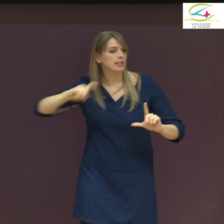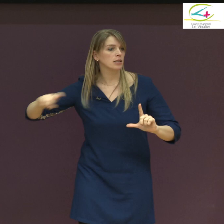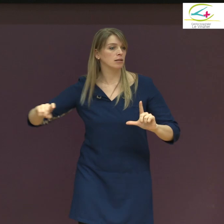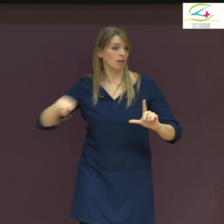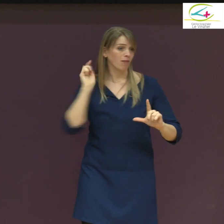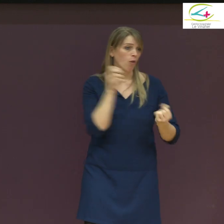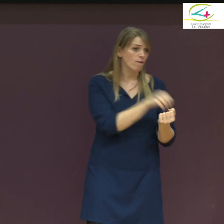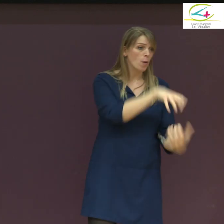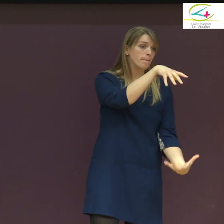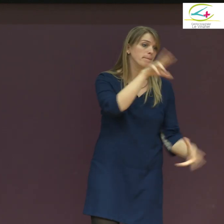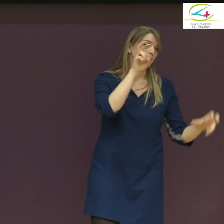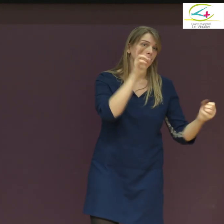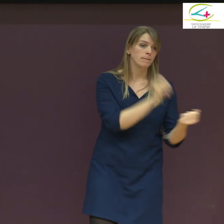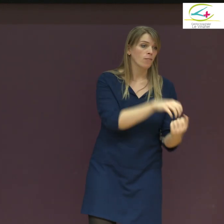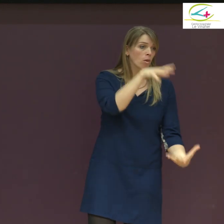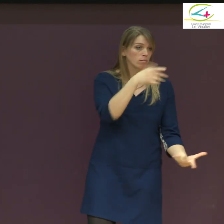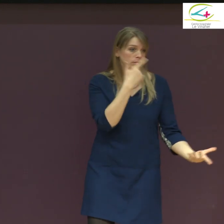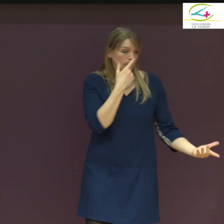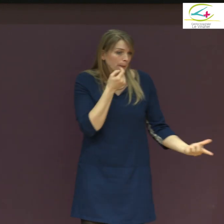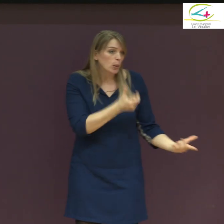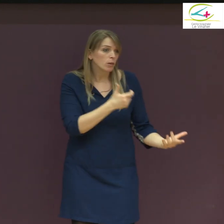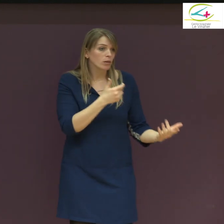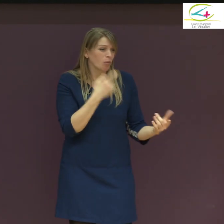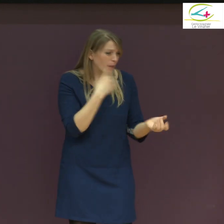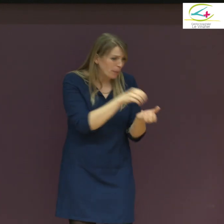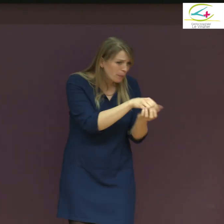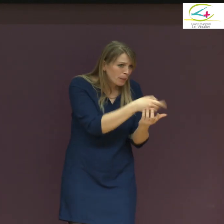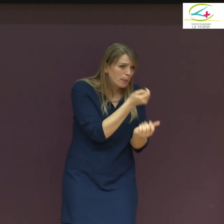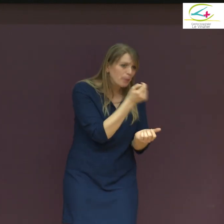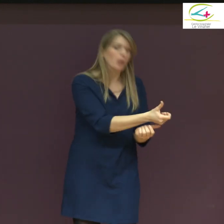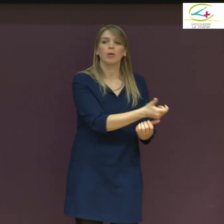nombre. Et c'est très difficile d'étudier